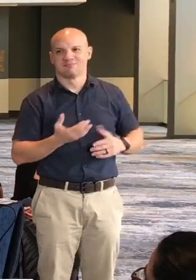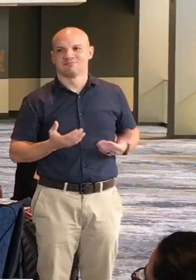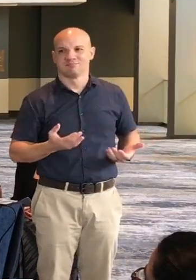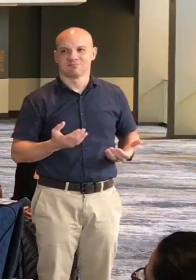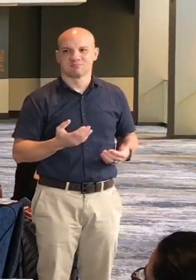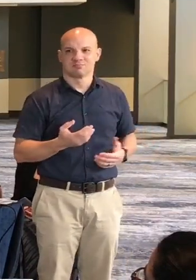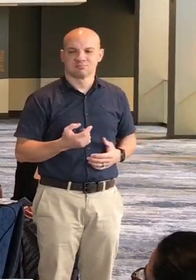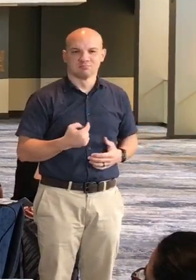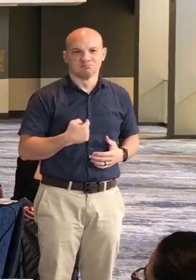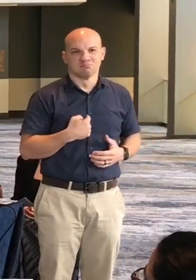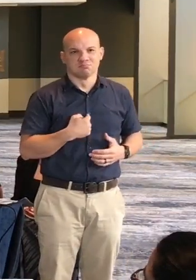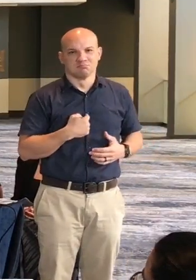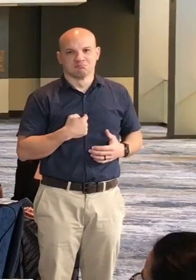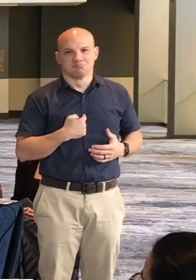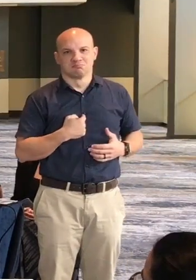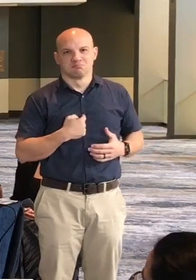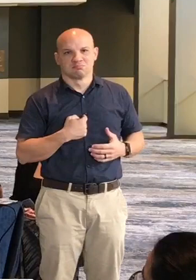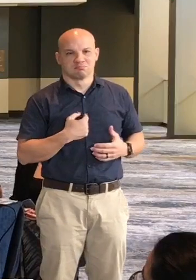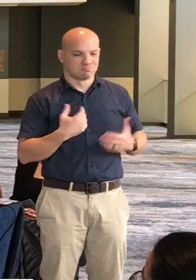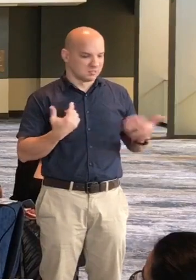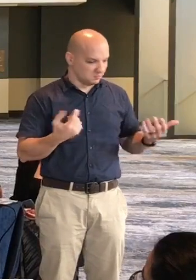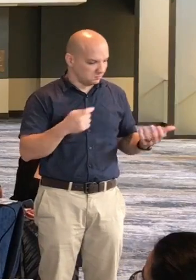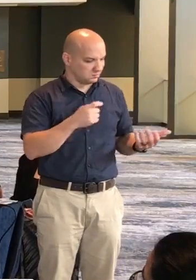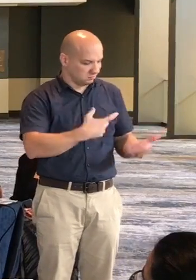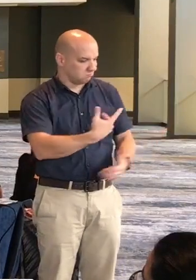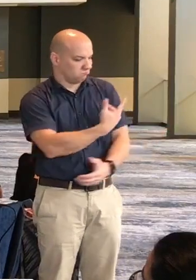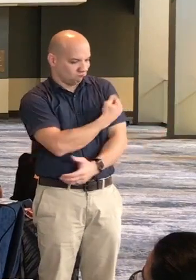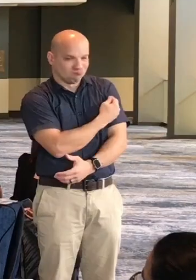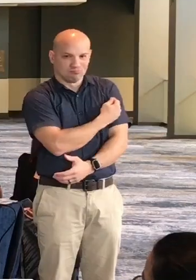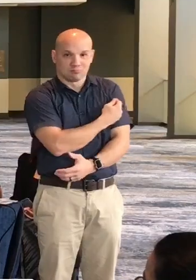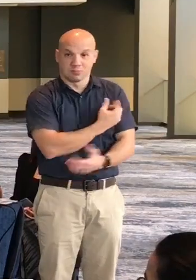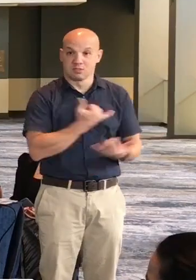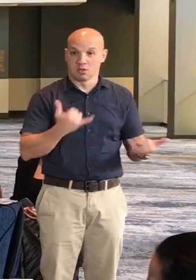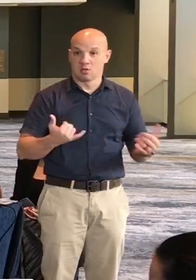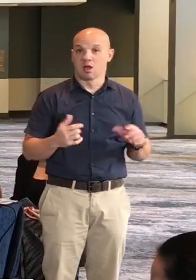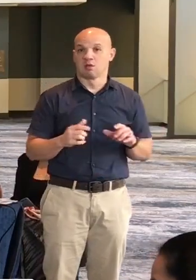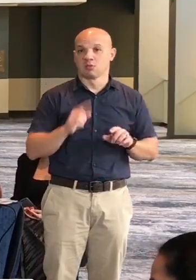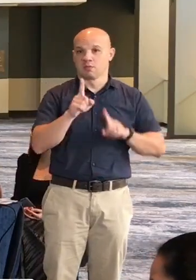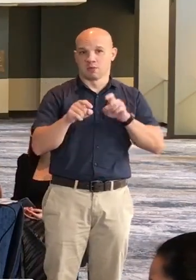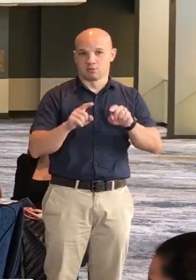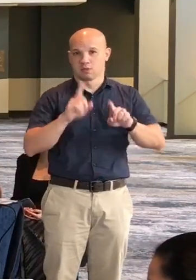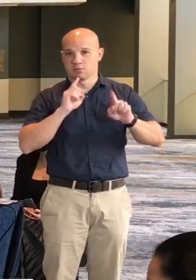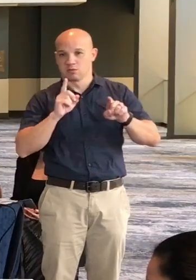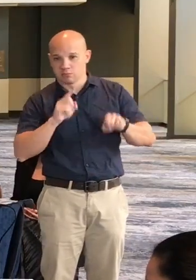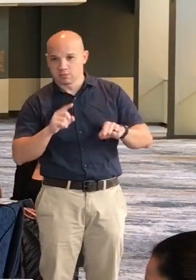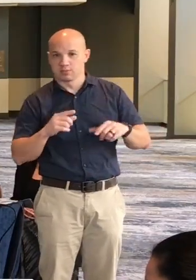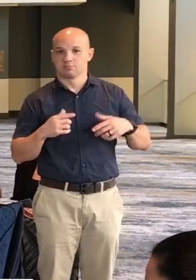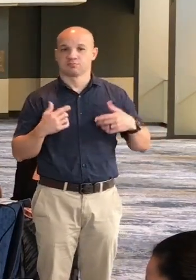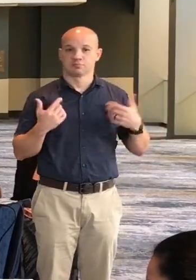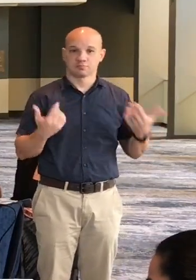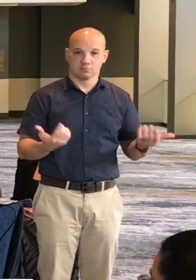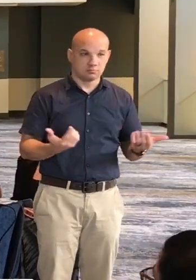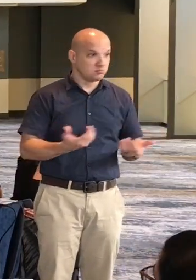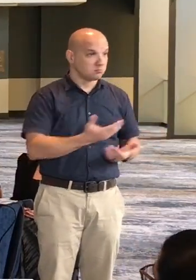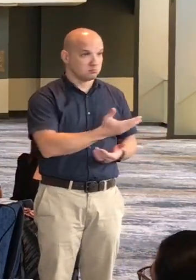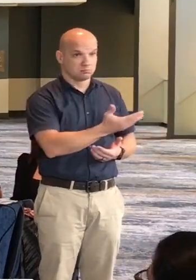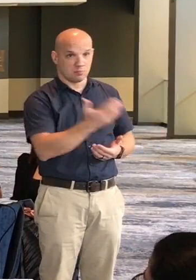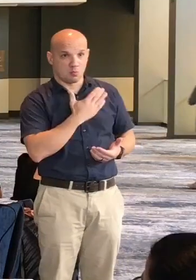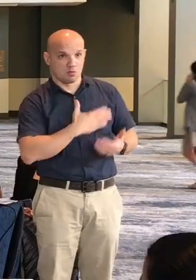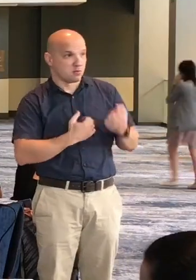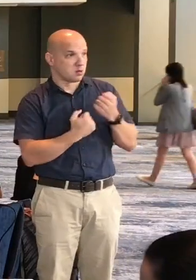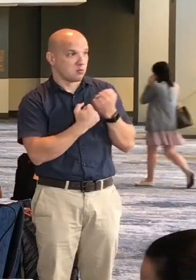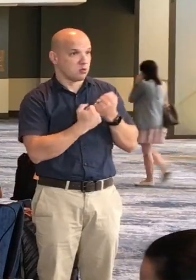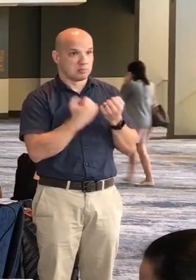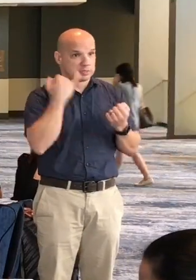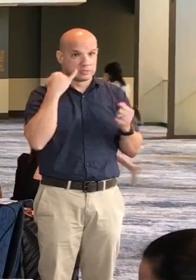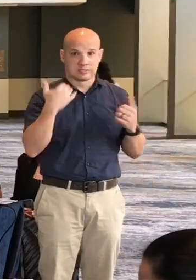voy a querer nada que pueda dañar a mis hijos. Así que vamos a la sección de preguntas y respuestas. Edalí, si me das apoyo por aquí para ver